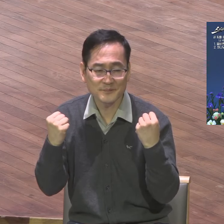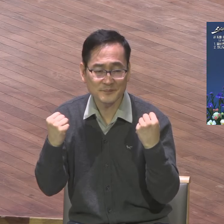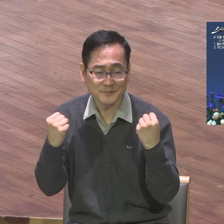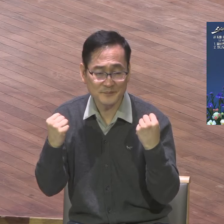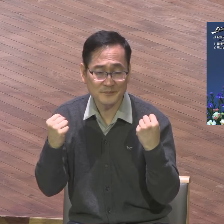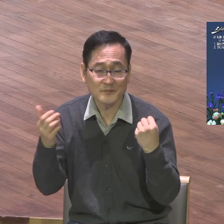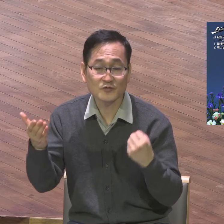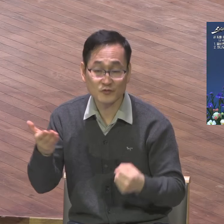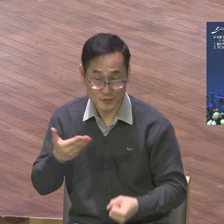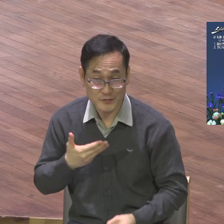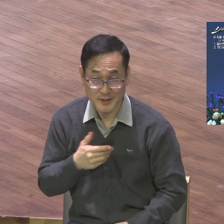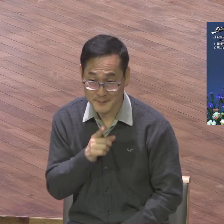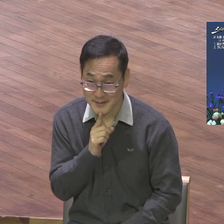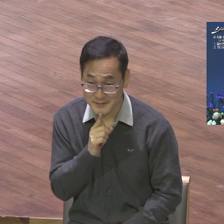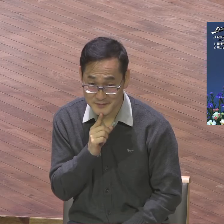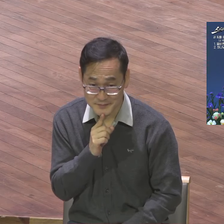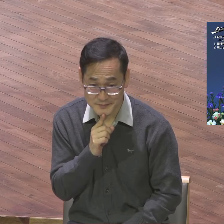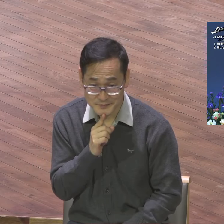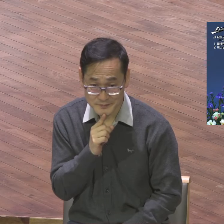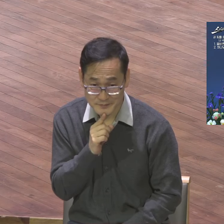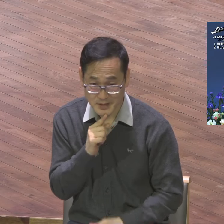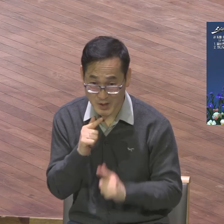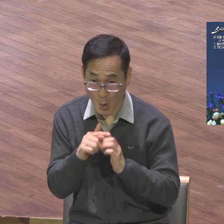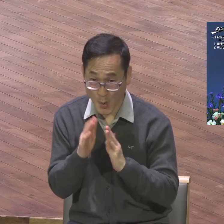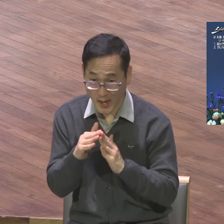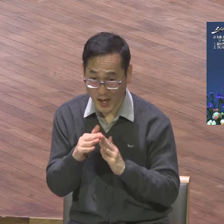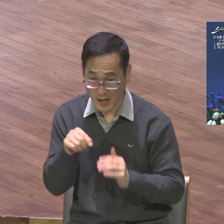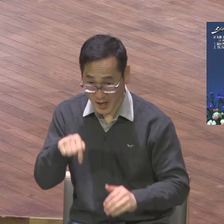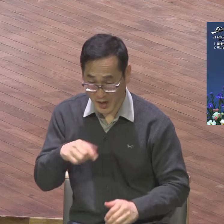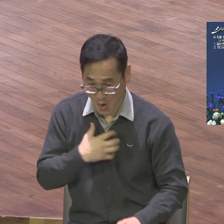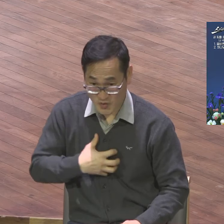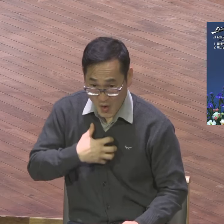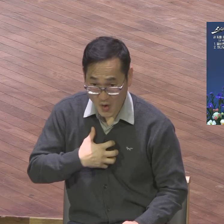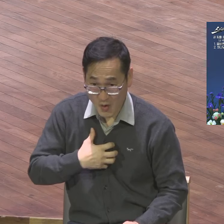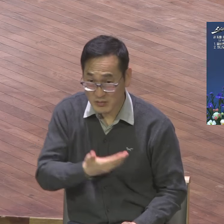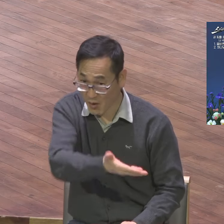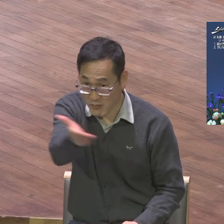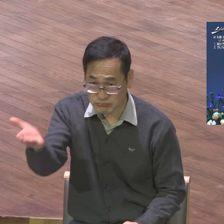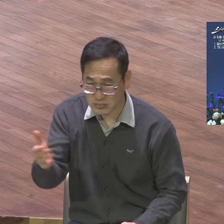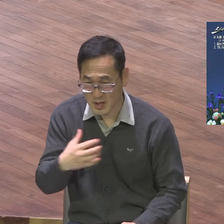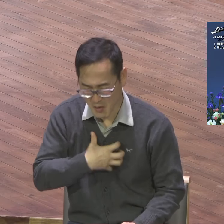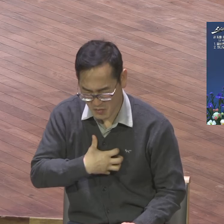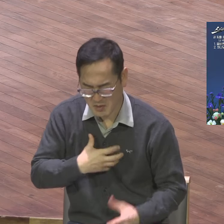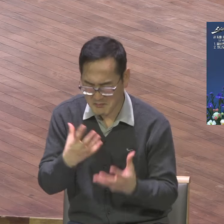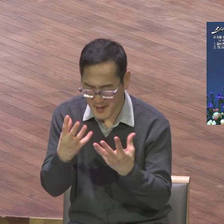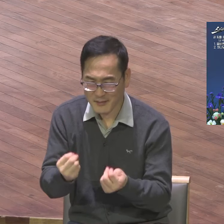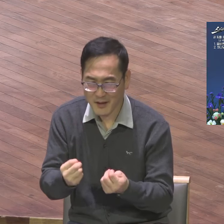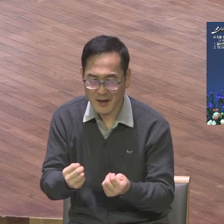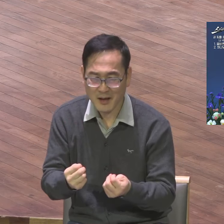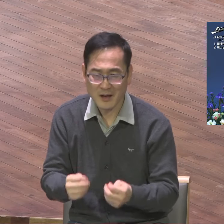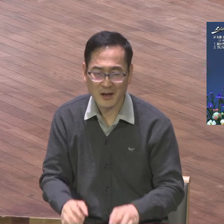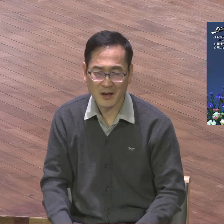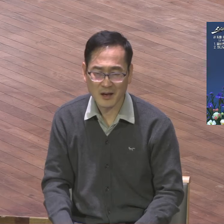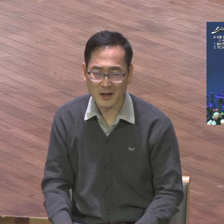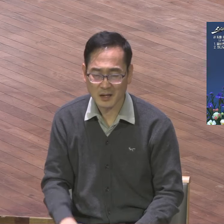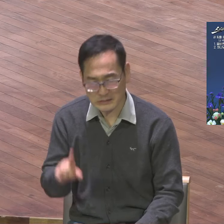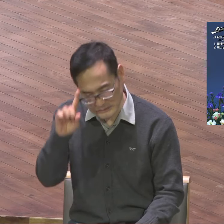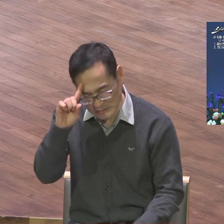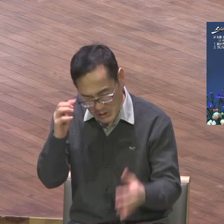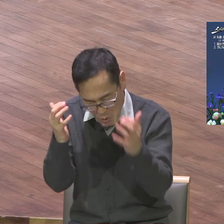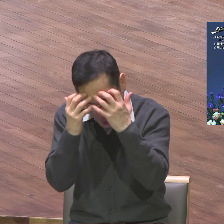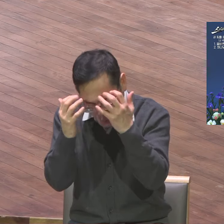거지요. 여러분이 교회를 염려하는 게 저보다 더 하겠습니까? 여러분이 지금 고통당하는 게 저보다